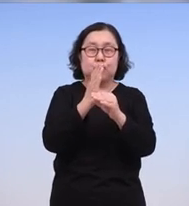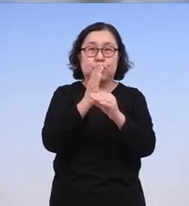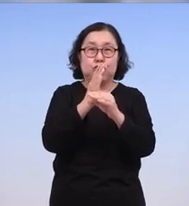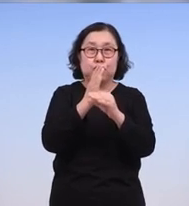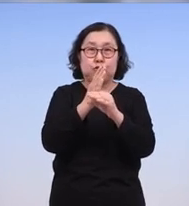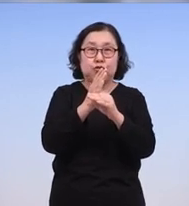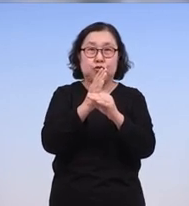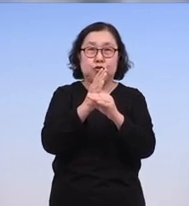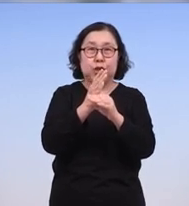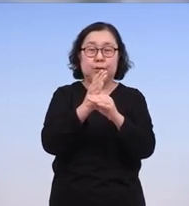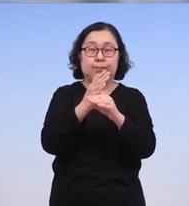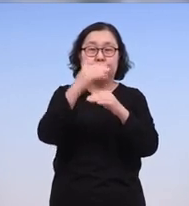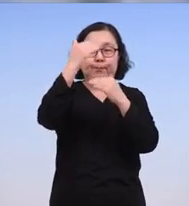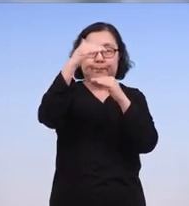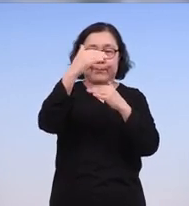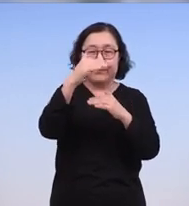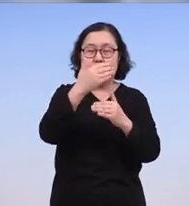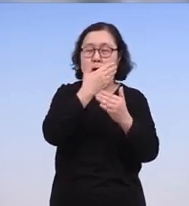진짜 중요합니다.